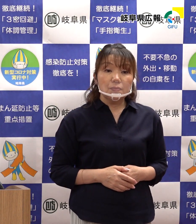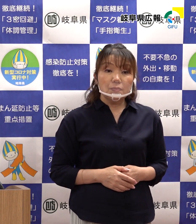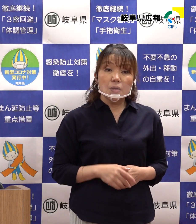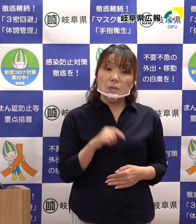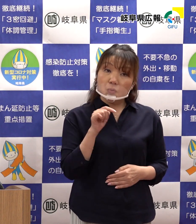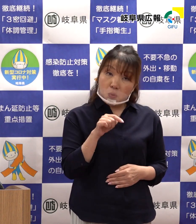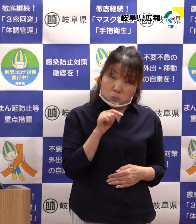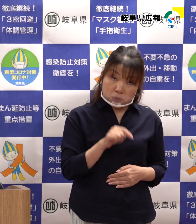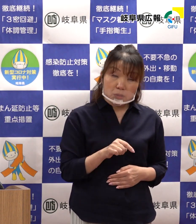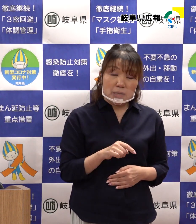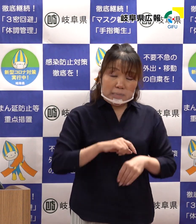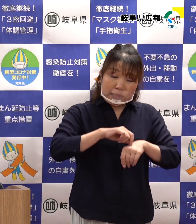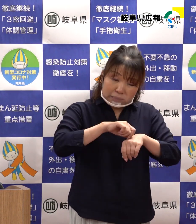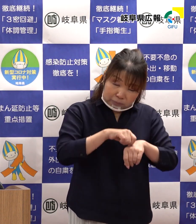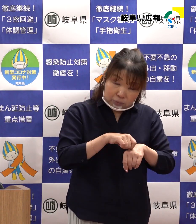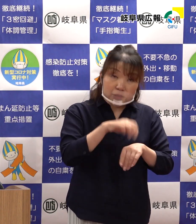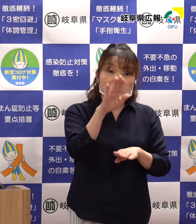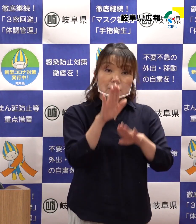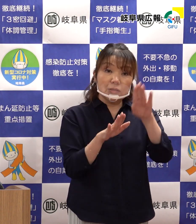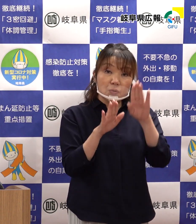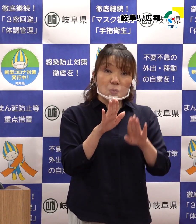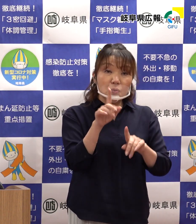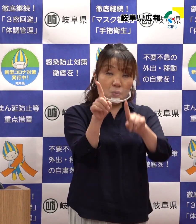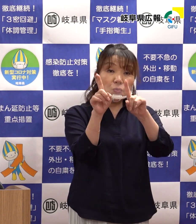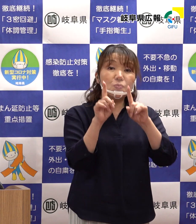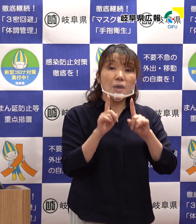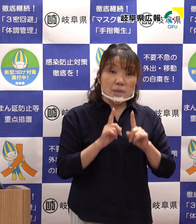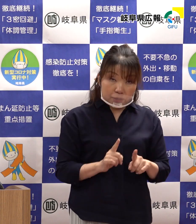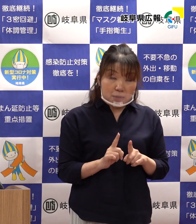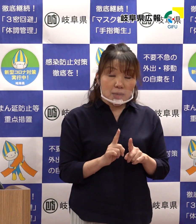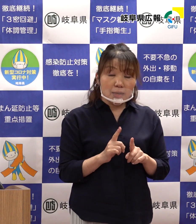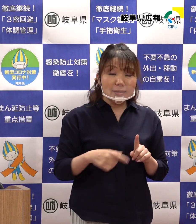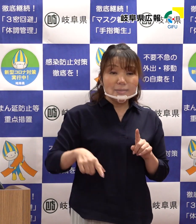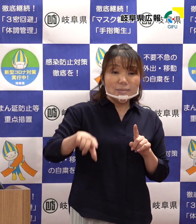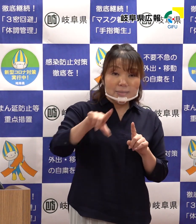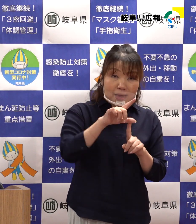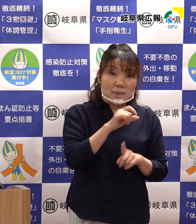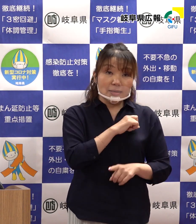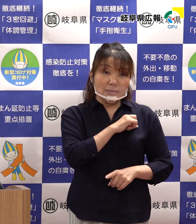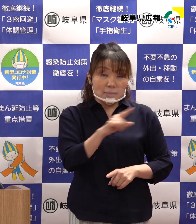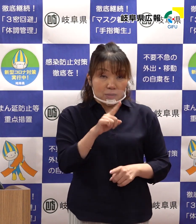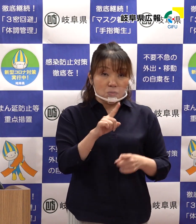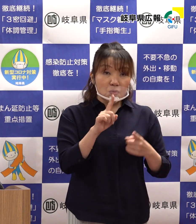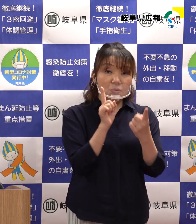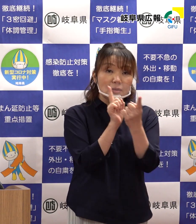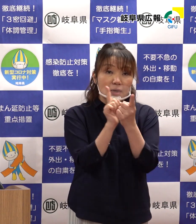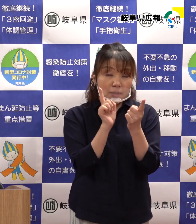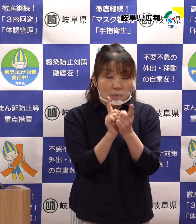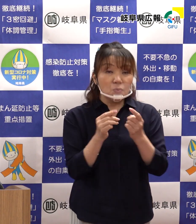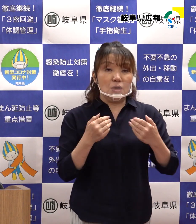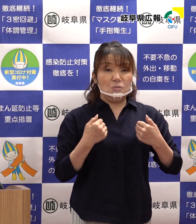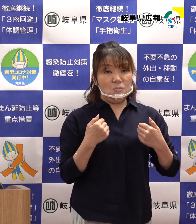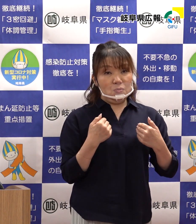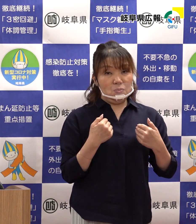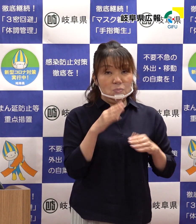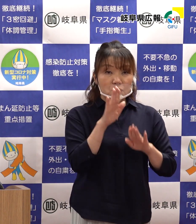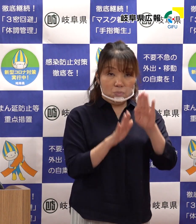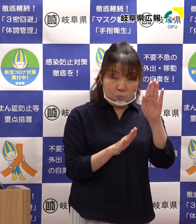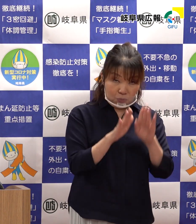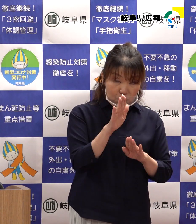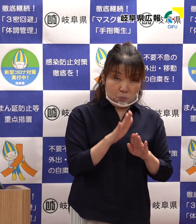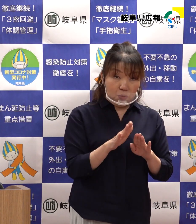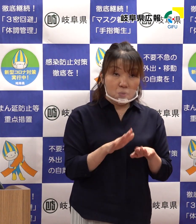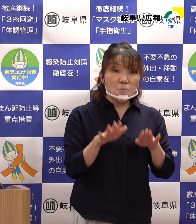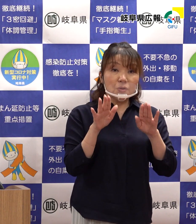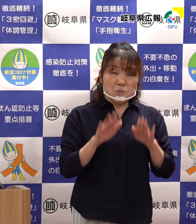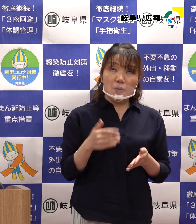こうした厳しい状況を踏まえて、さらに積極的に対策に取り組んでいく必要があるということでございます。私どもの大雑